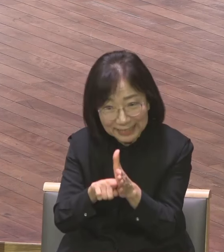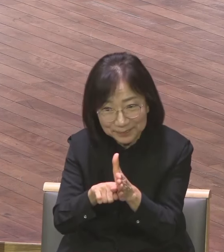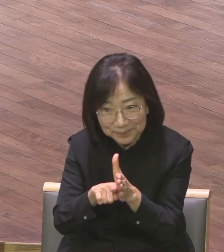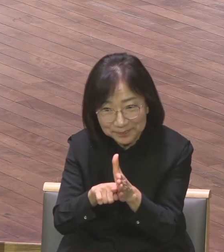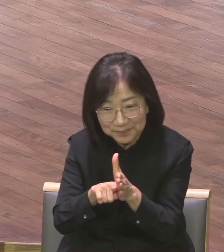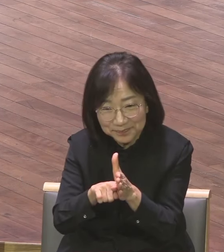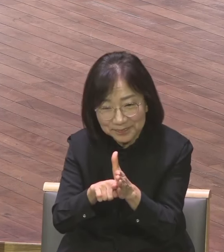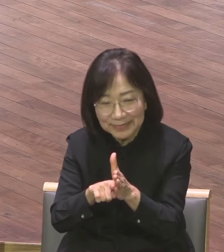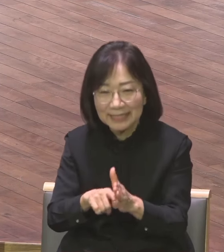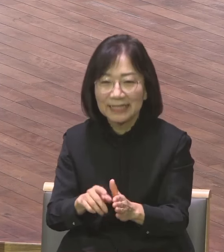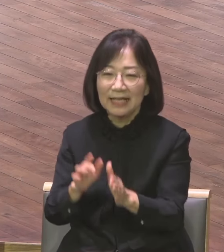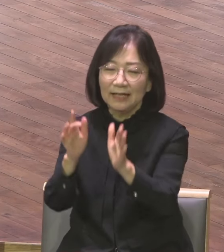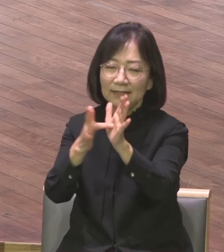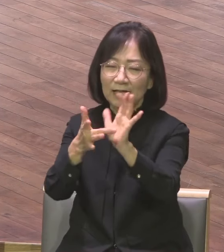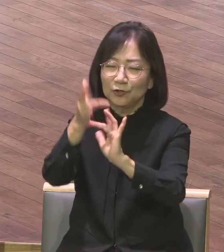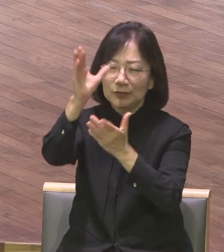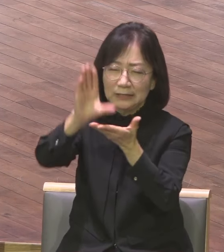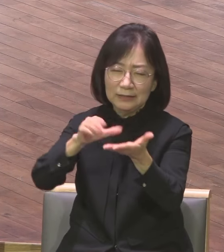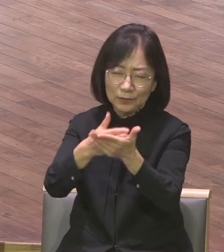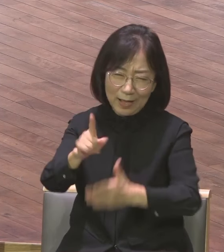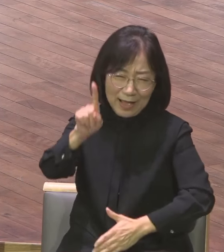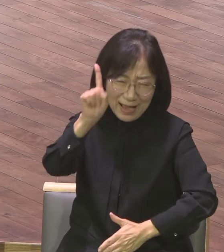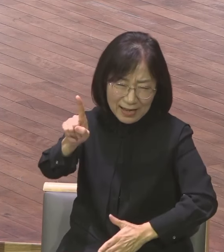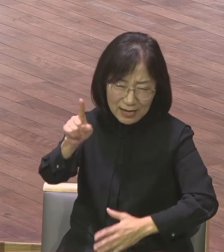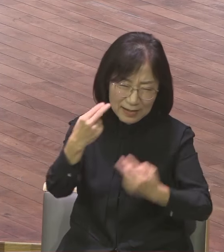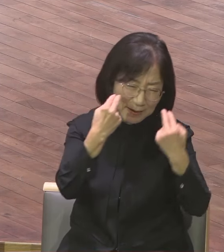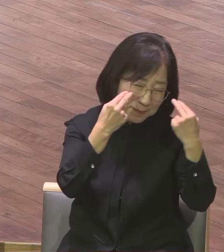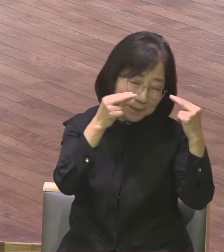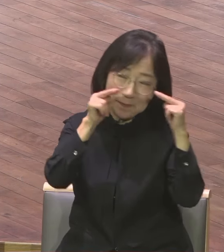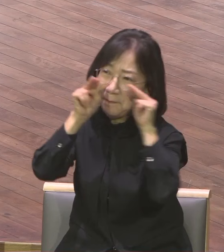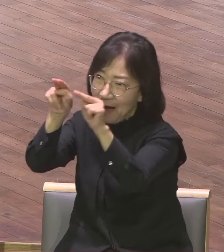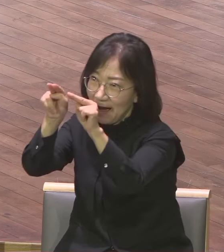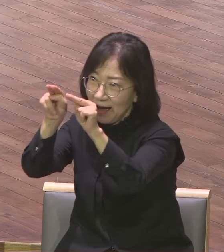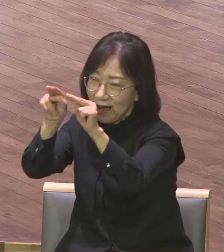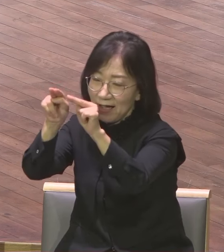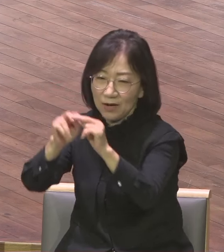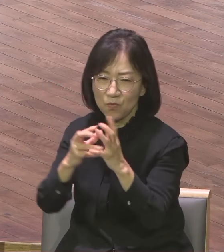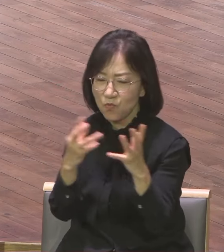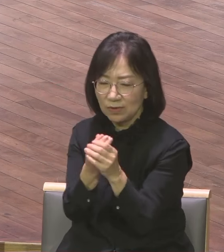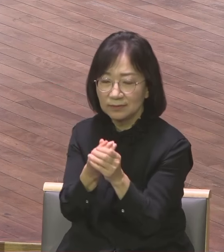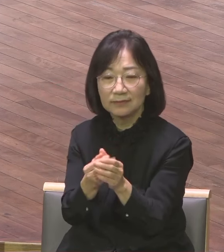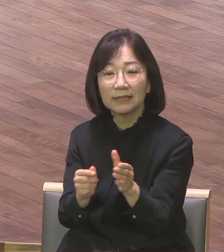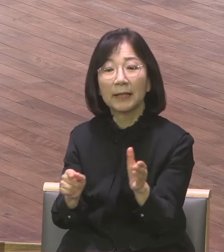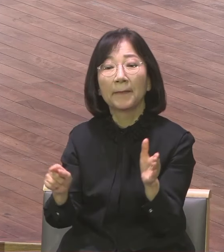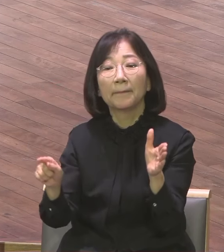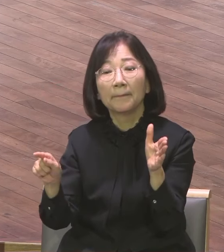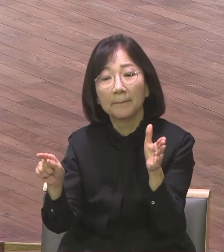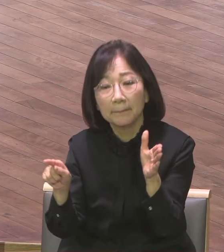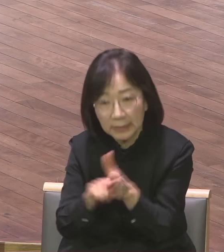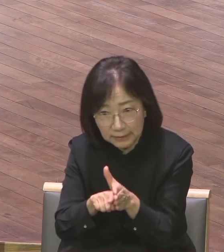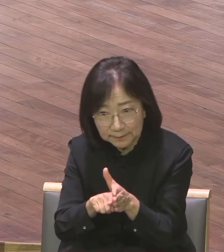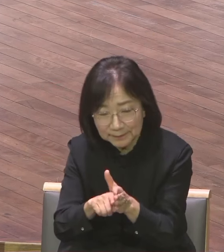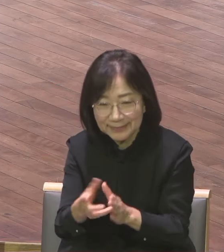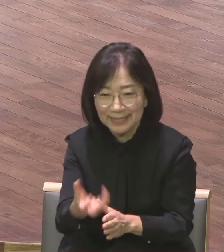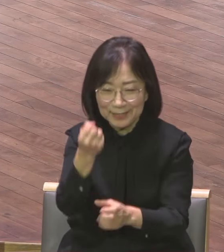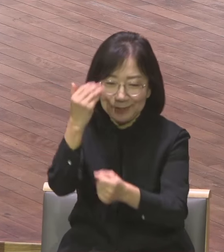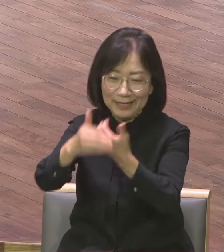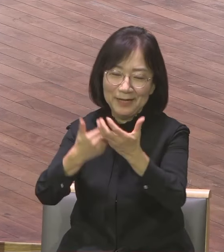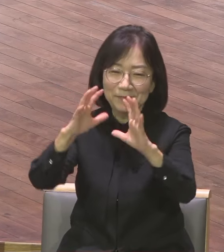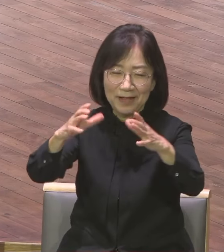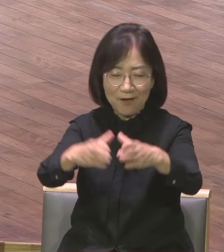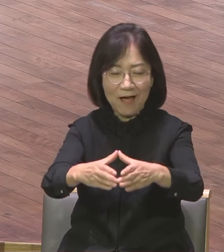오직 예수 그리스도만 바라보는 온전한 믿음 이걸 가지고 하나님 나라를 확장해